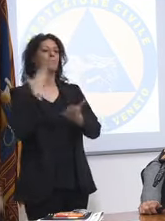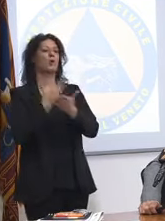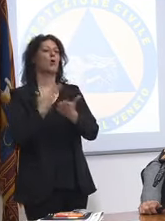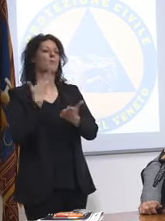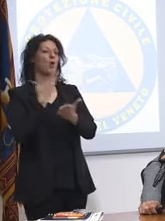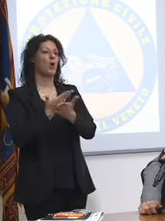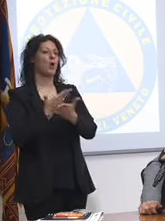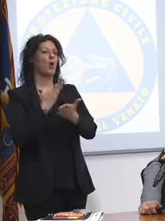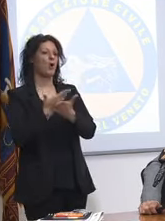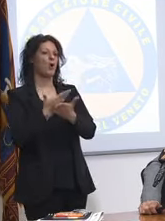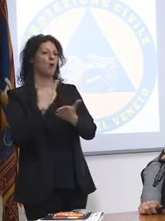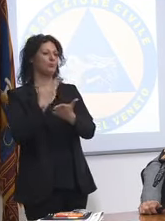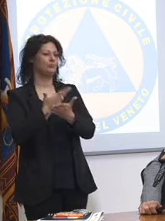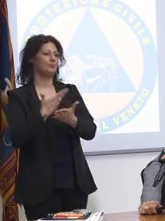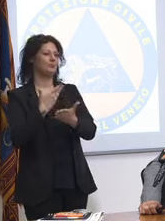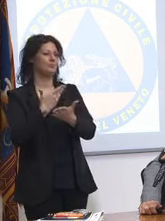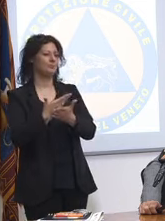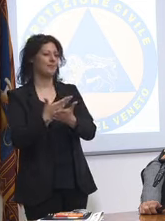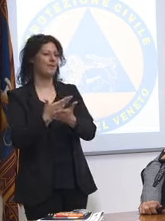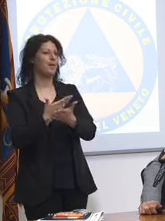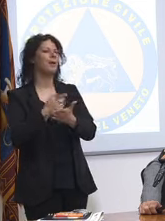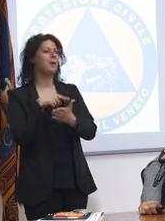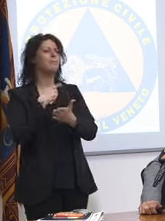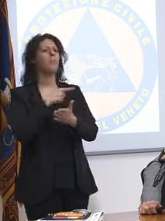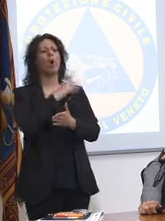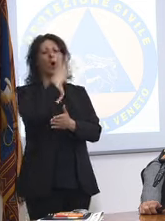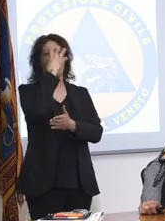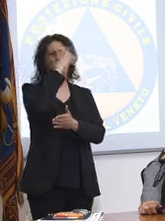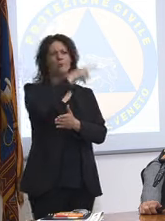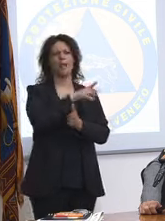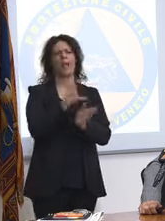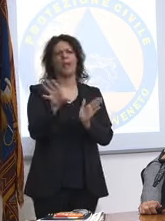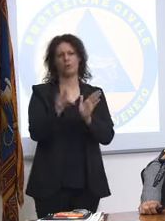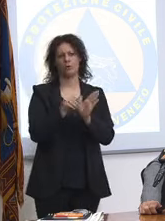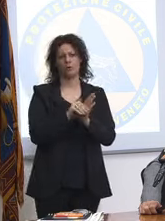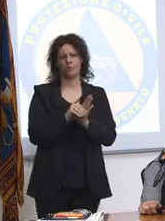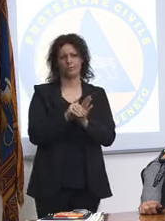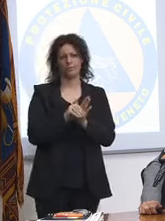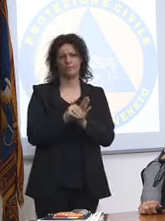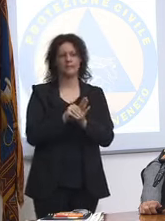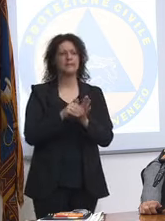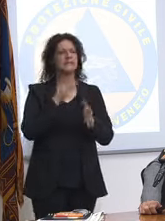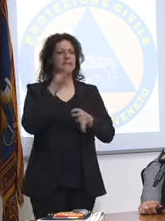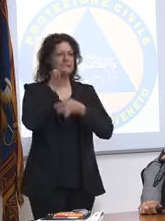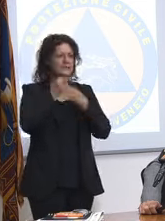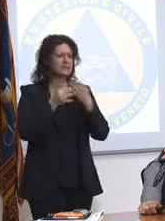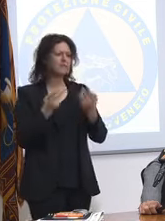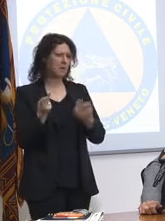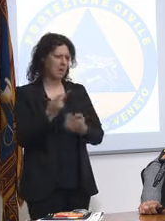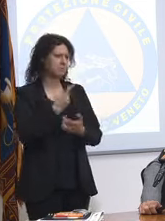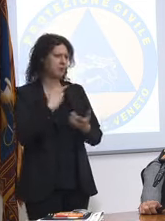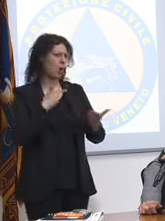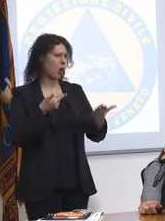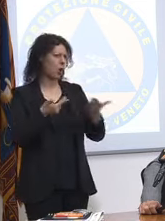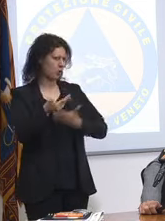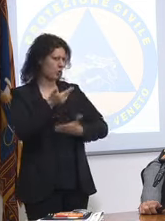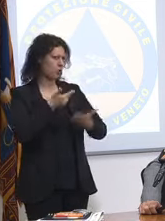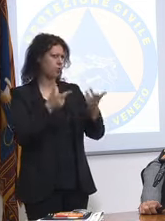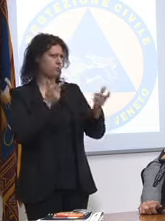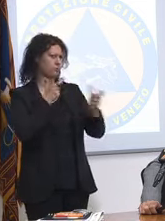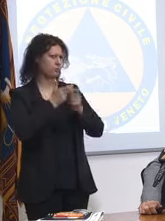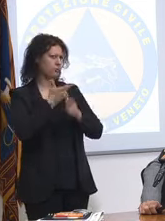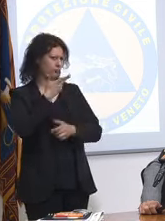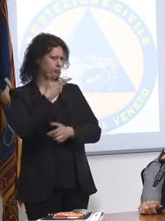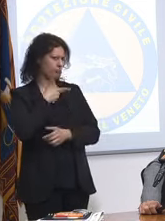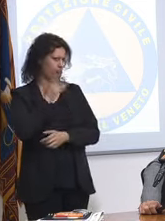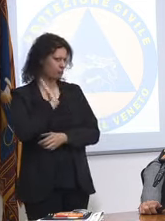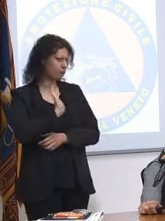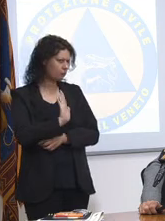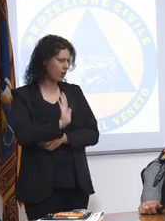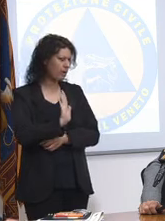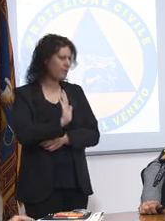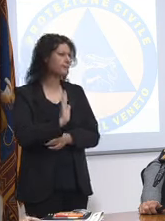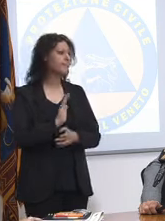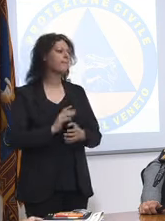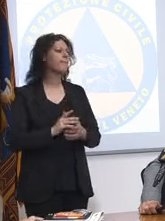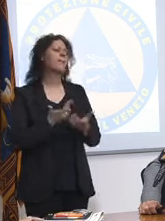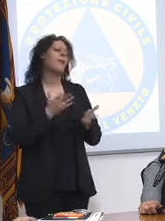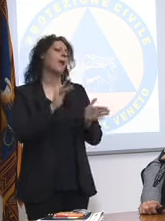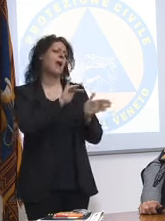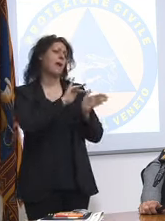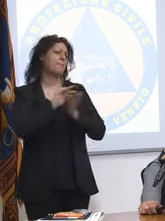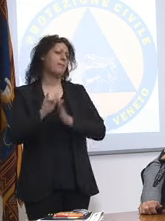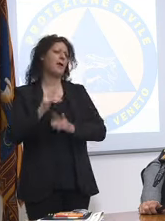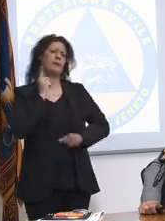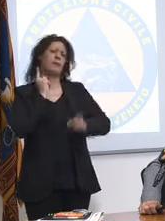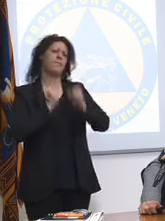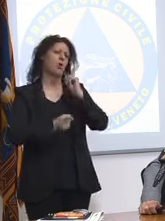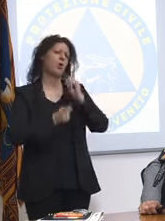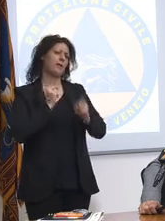adottate dal governo, e quindi devo dire che un dialogo istituzionale esiste, certo, al di là del teatro della politica che poi si manifesta secondo